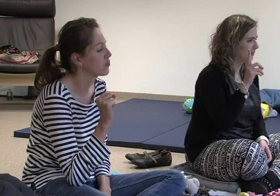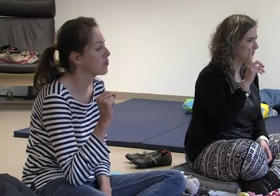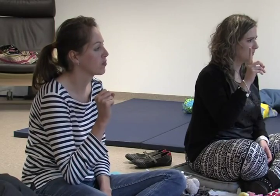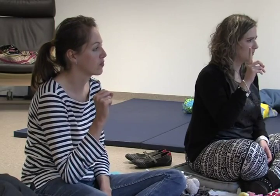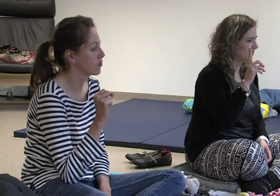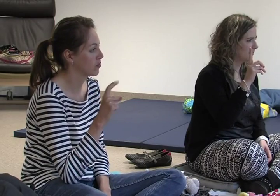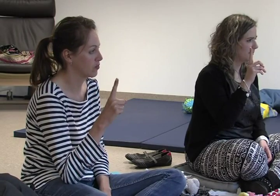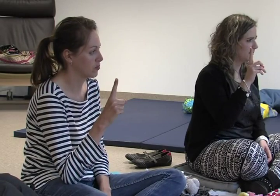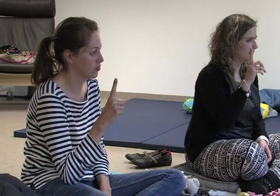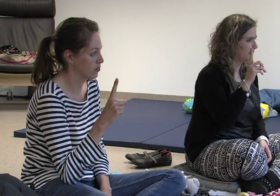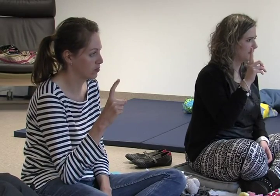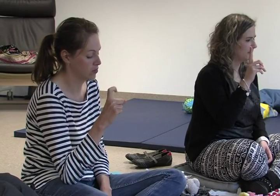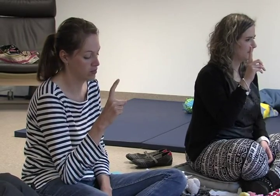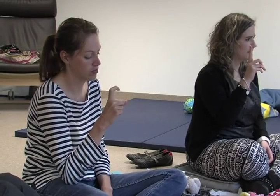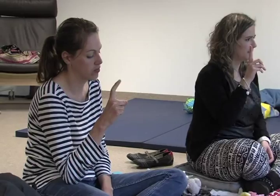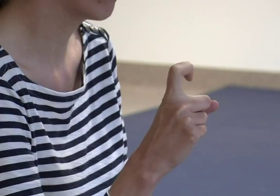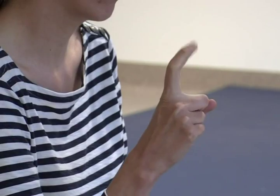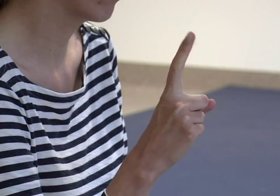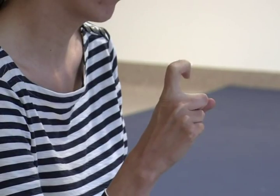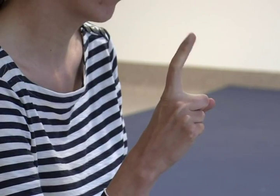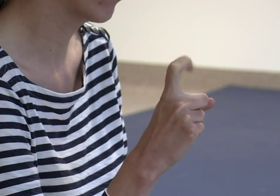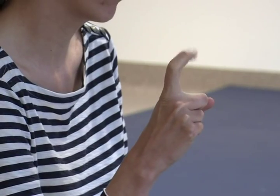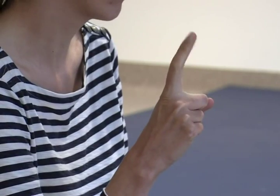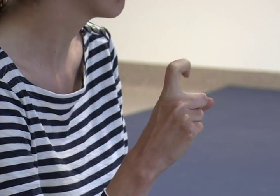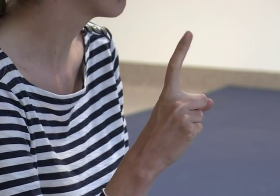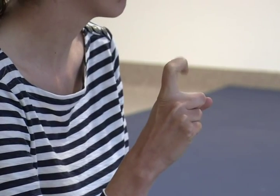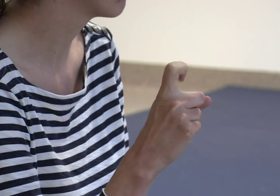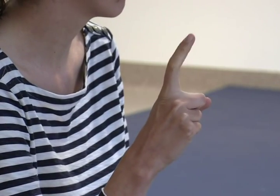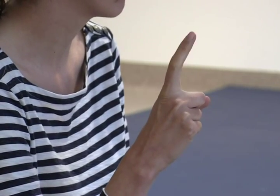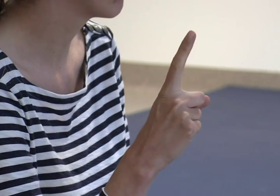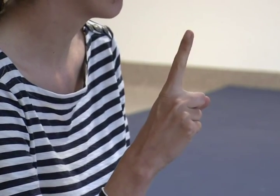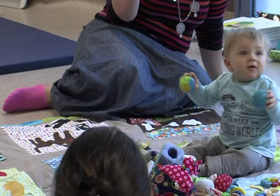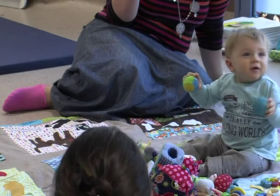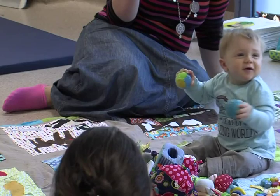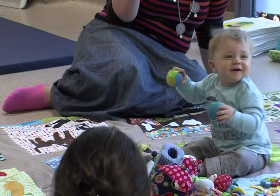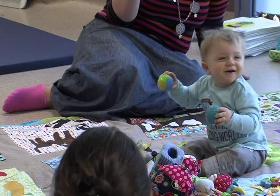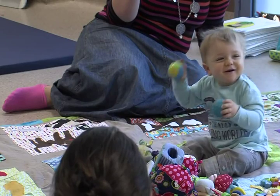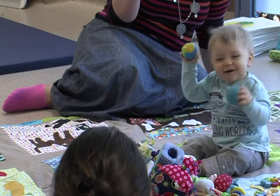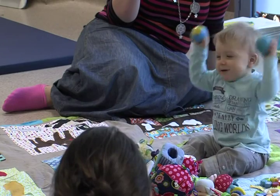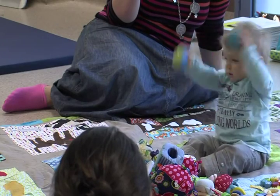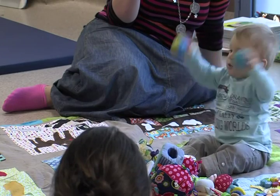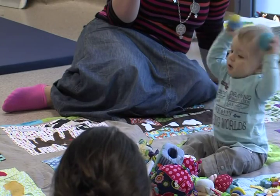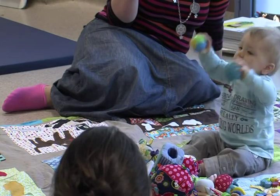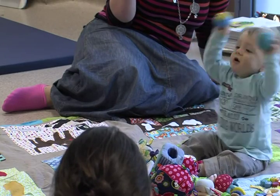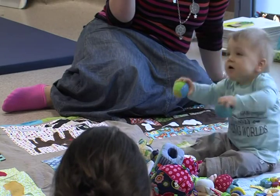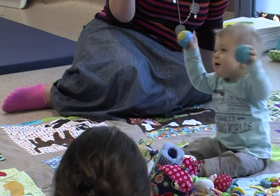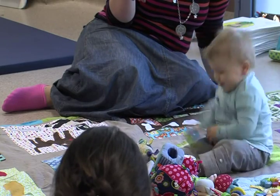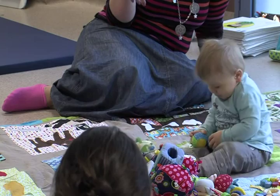est un peu spéciale. Elle va permettre à ces parents de communiquer avec leur bébé. La parole commence généralement vers 1 an. Dès 8